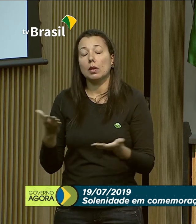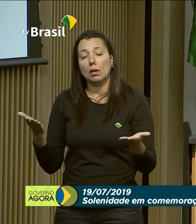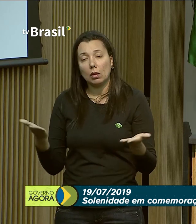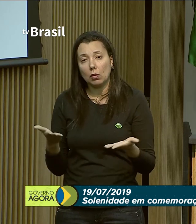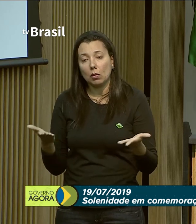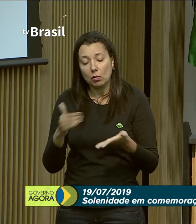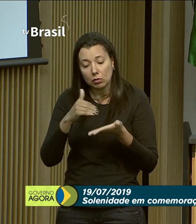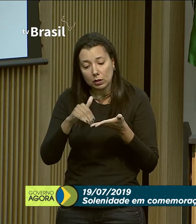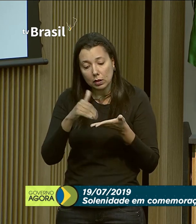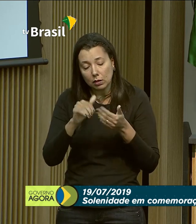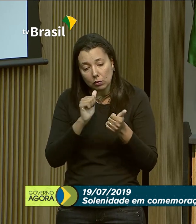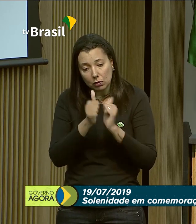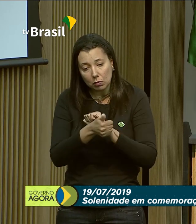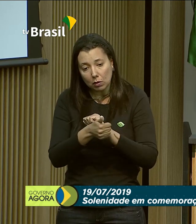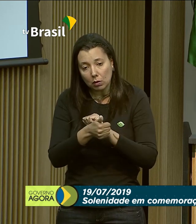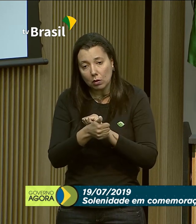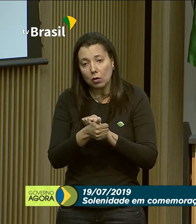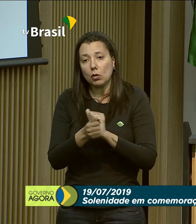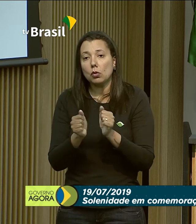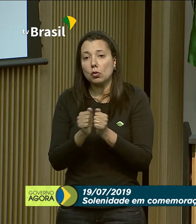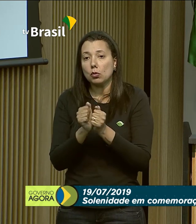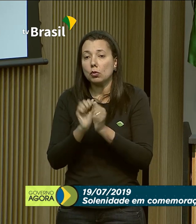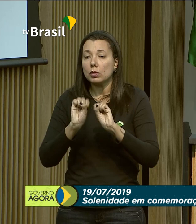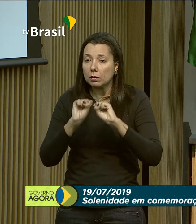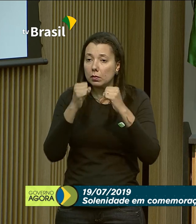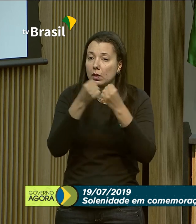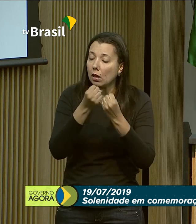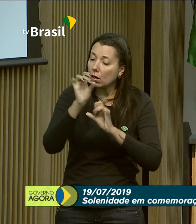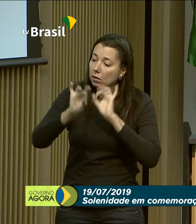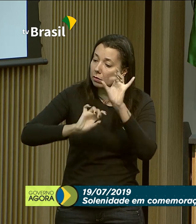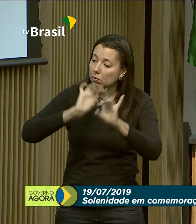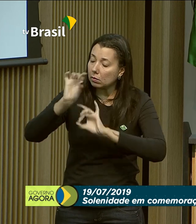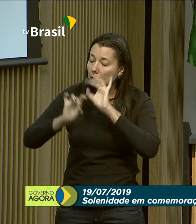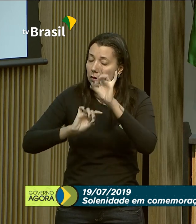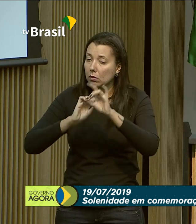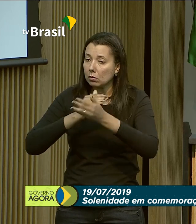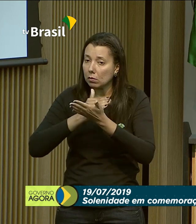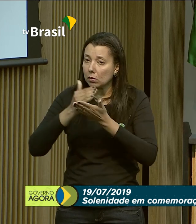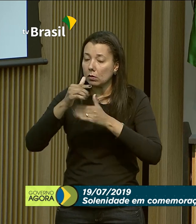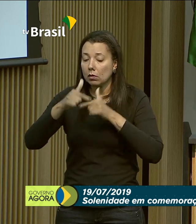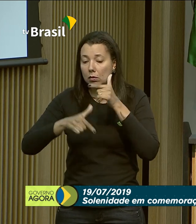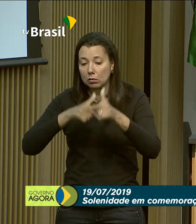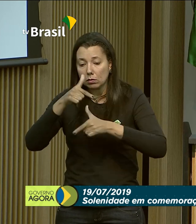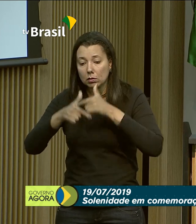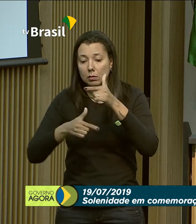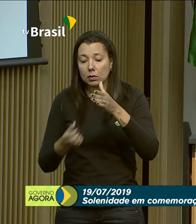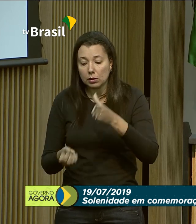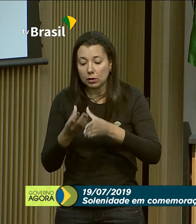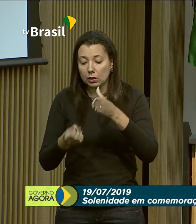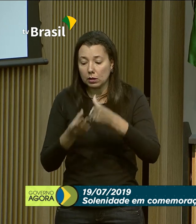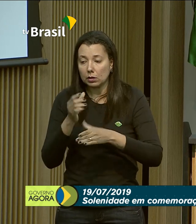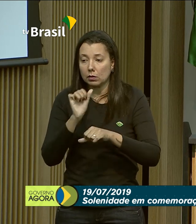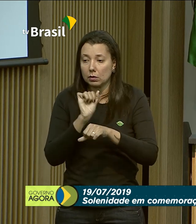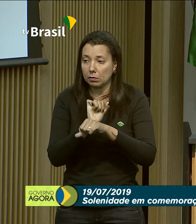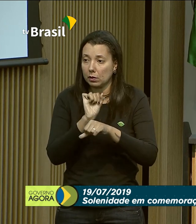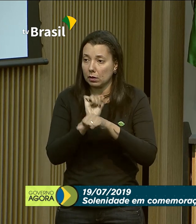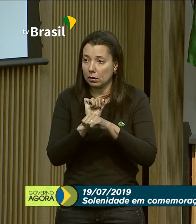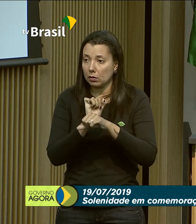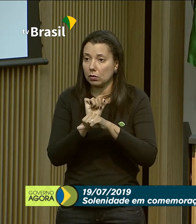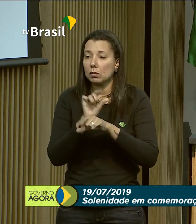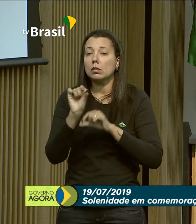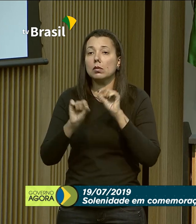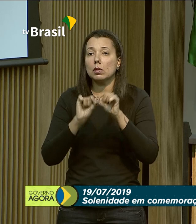a Secretaria do Futebol, por meio de seminário específico, deu início aos trabalhos de elaboração do esperado Estatuto do